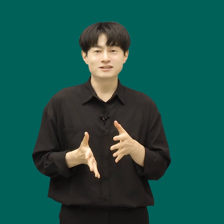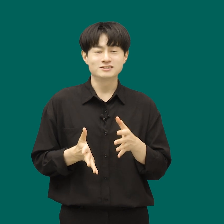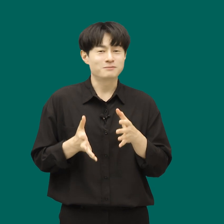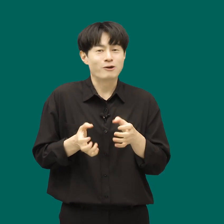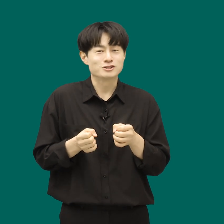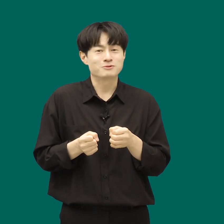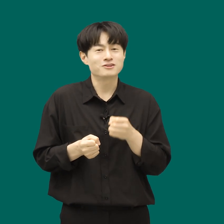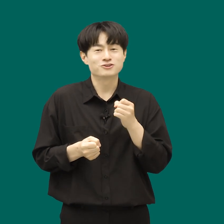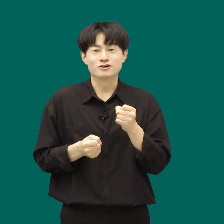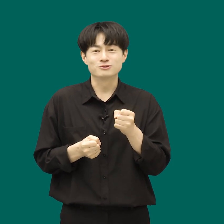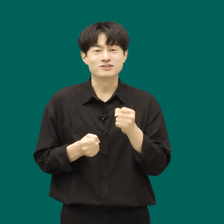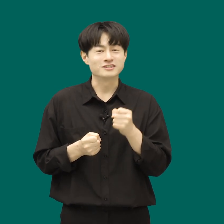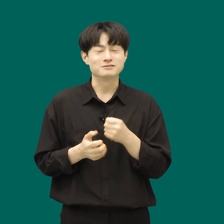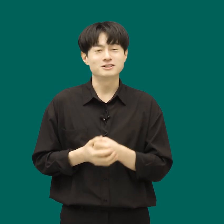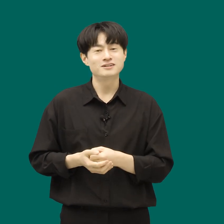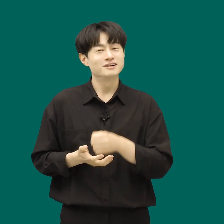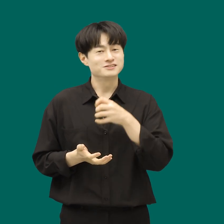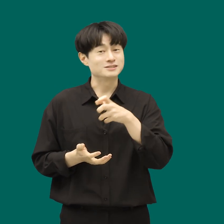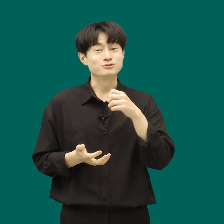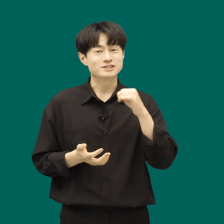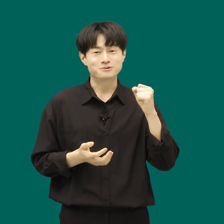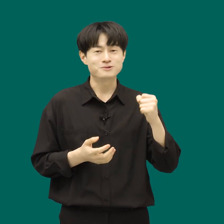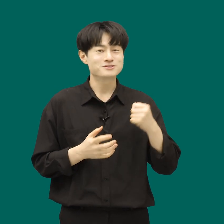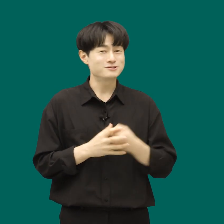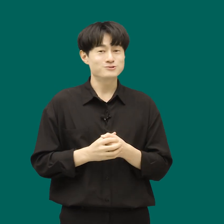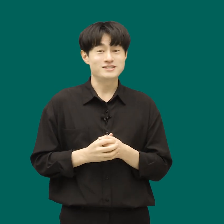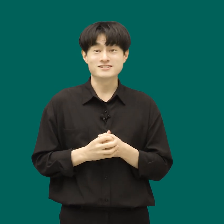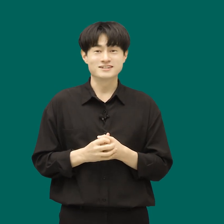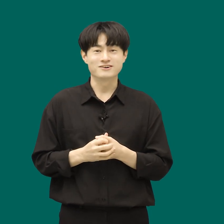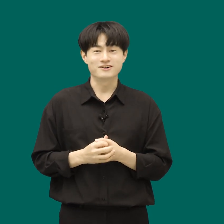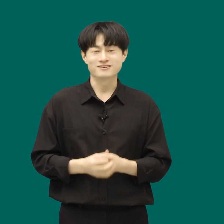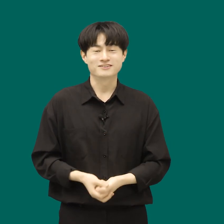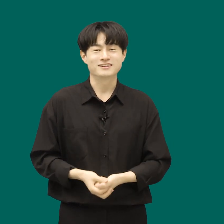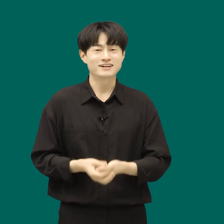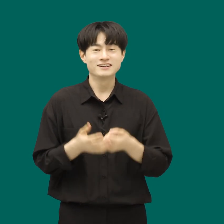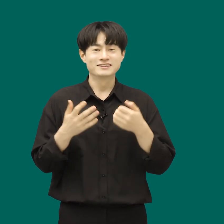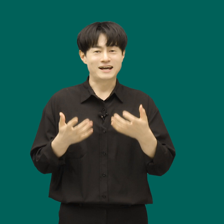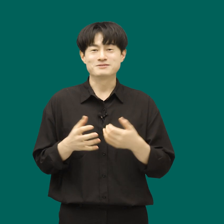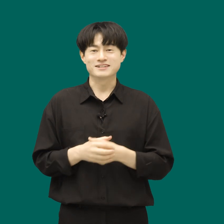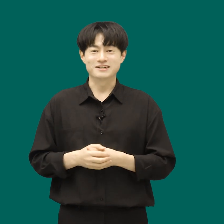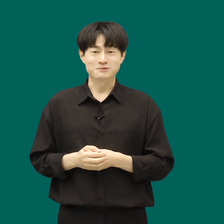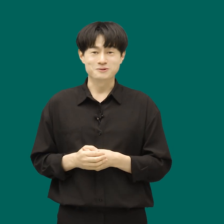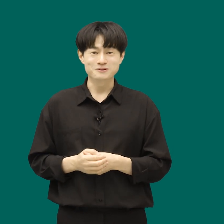이제 배우시면 여러분들 이름을 지문자로 쓸 수 있으실 거예요. 그러니까 다음 시간에 또